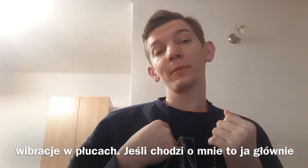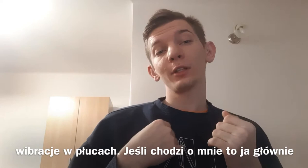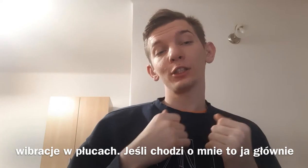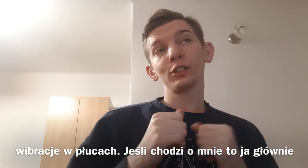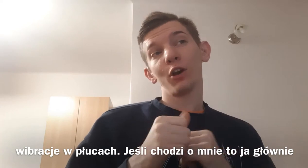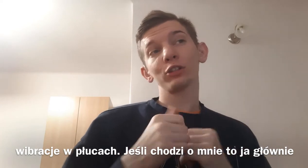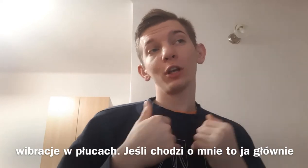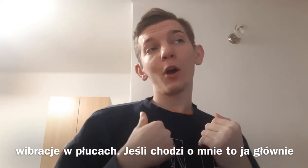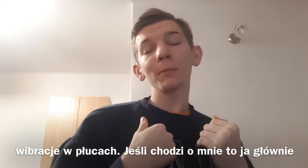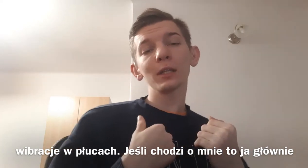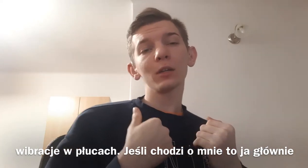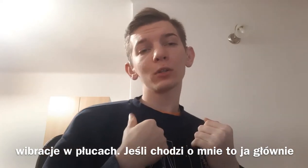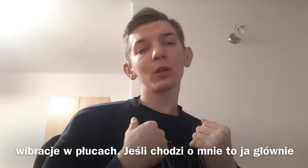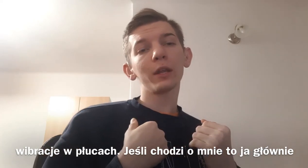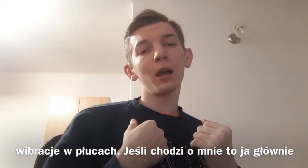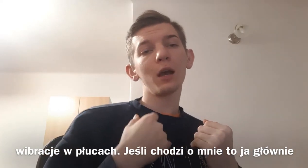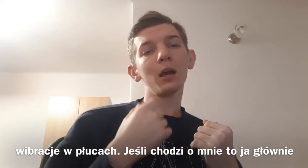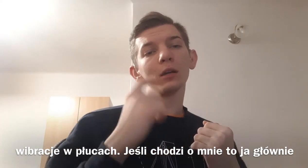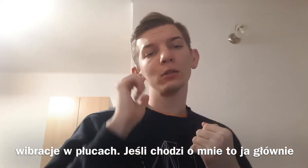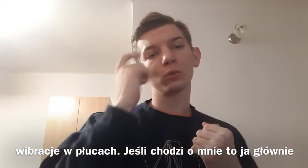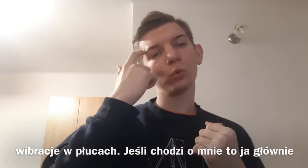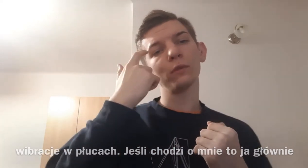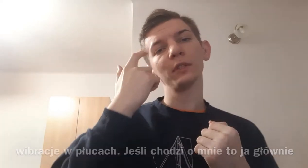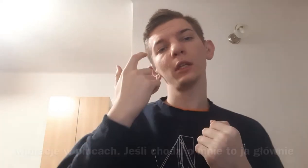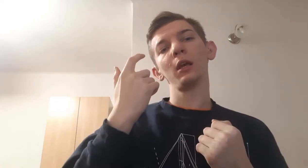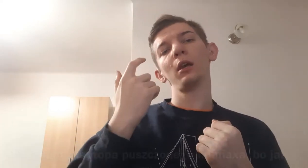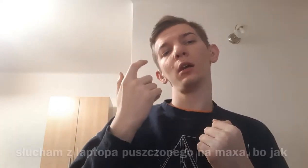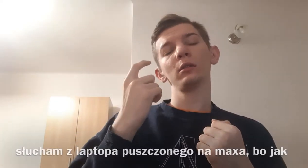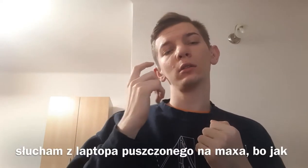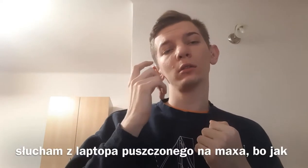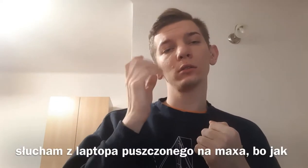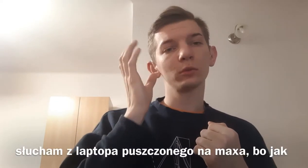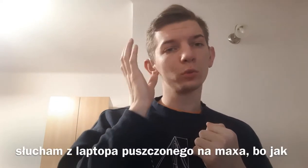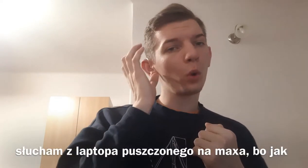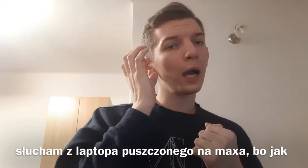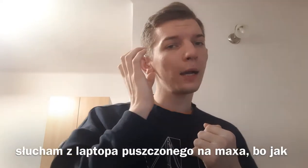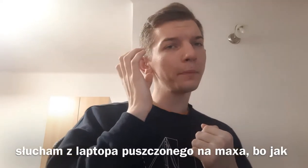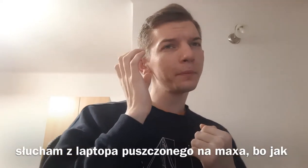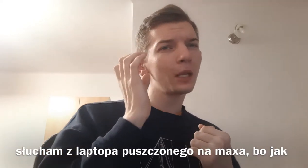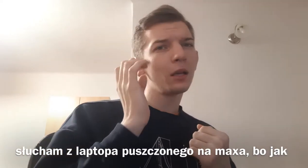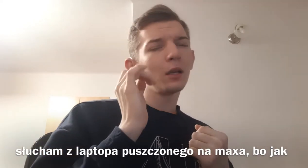Jeśli chodzi o mnie, no to ja głównie słucham